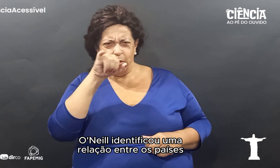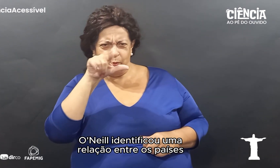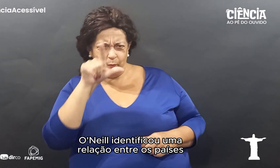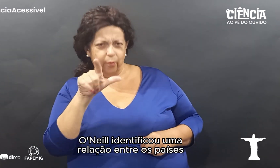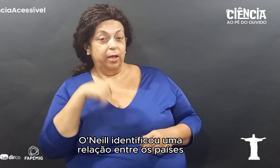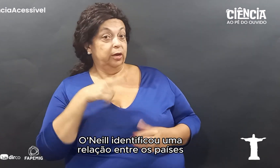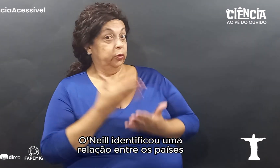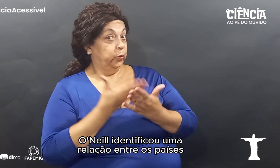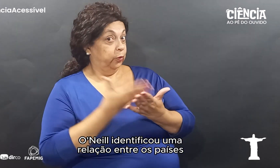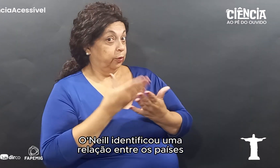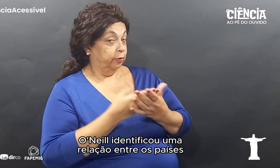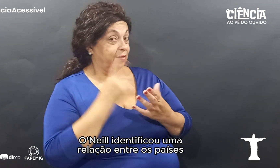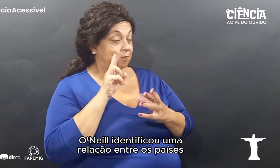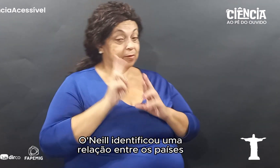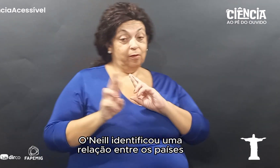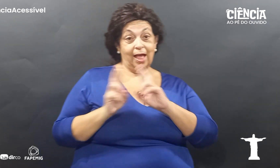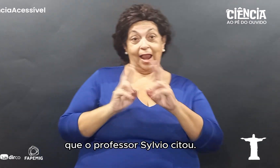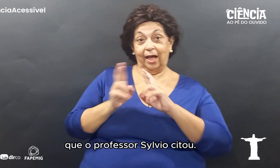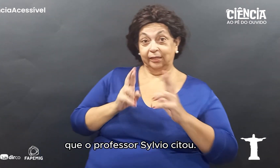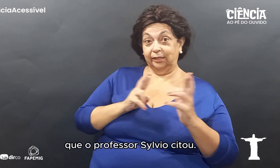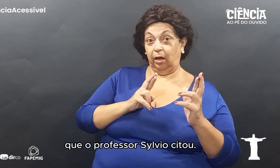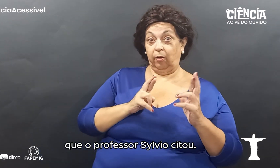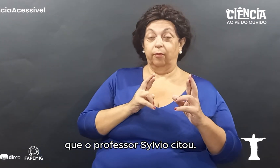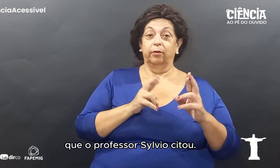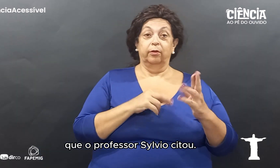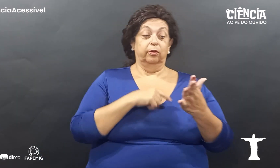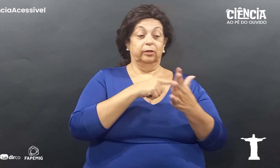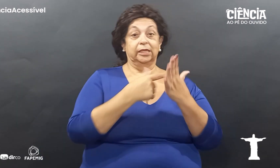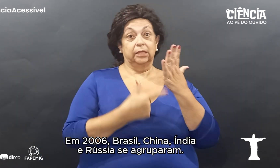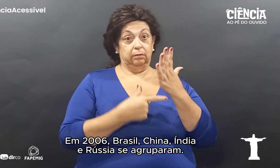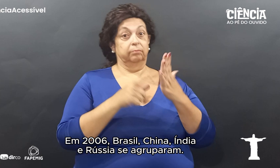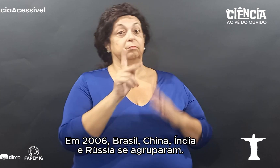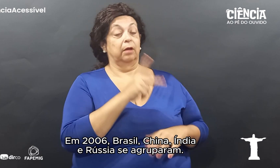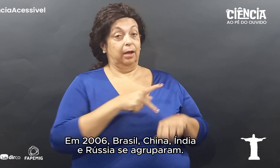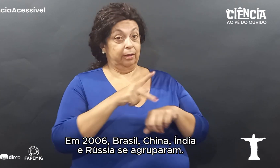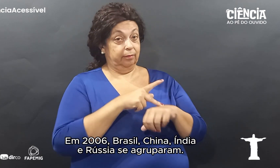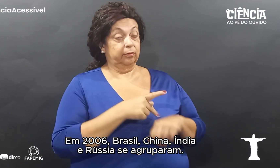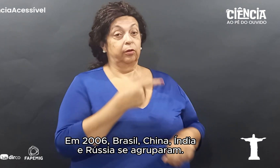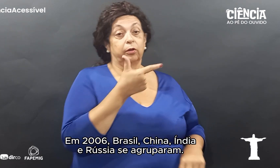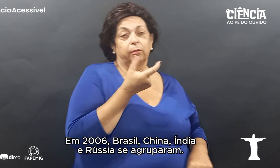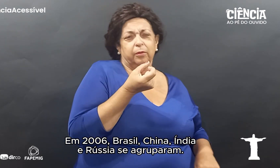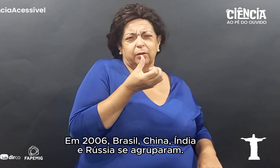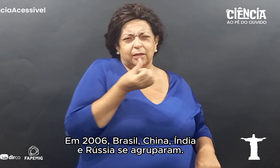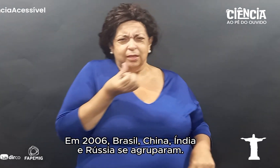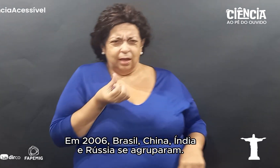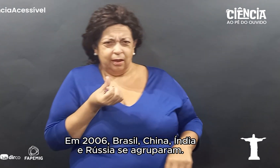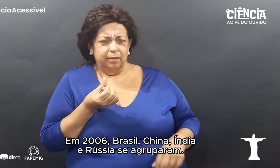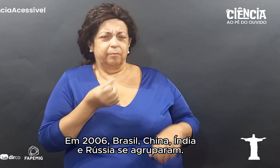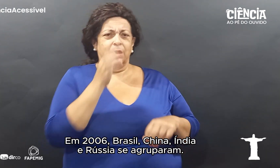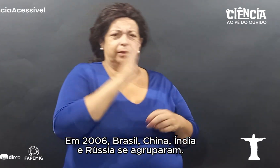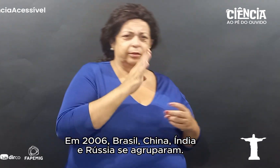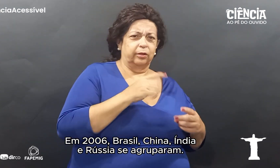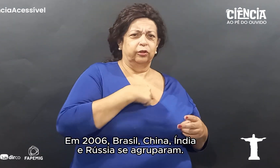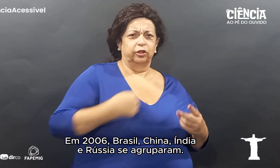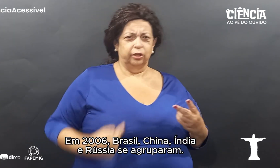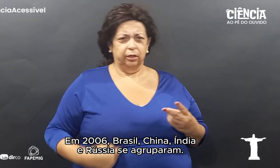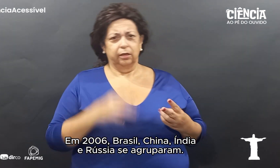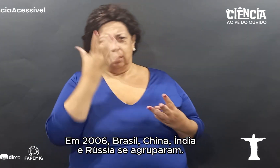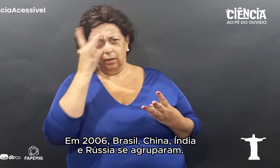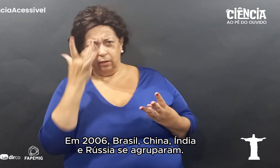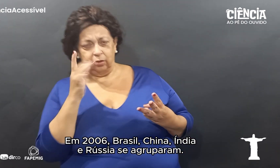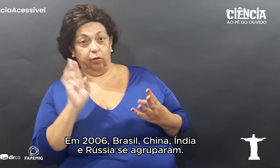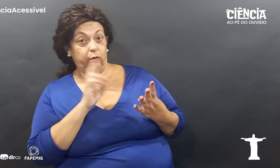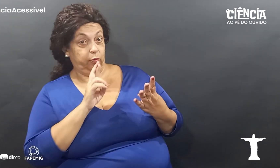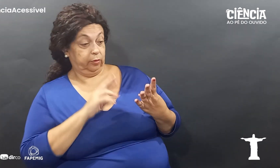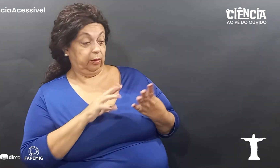O'Neill identificou uma relação entre os países que o professor Silvio citou. Em 2006, Brasil, China, Índia e Rússia